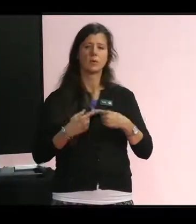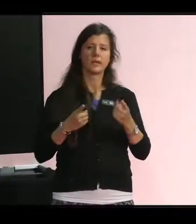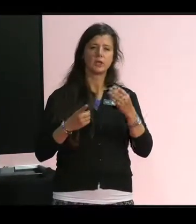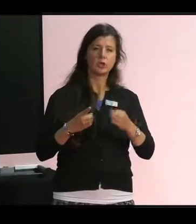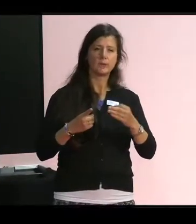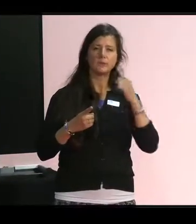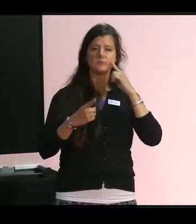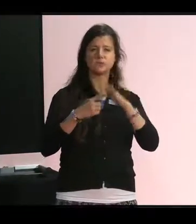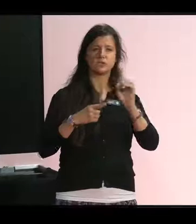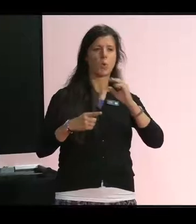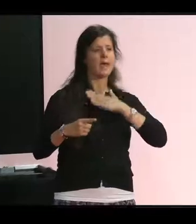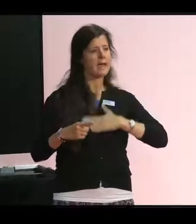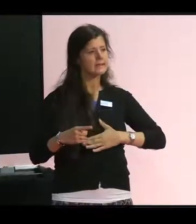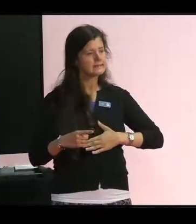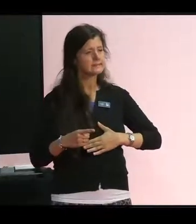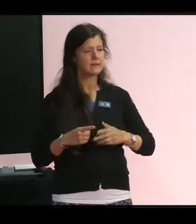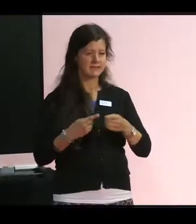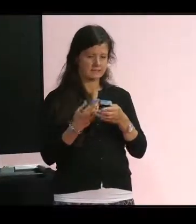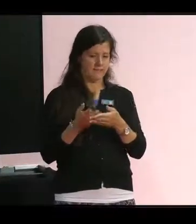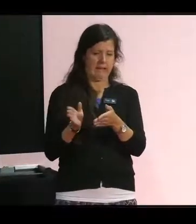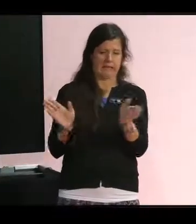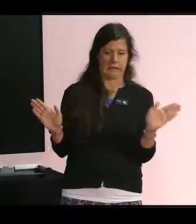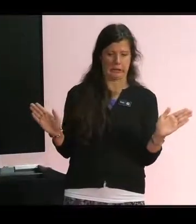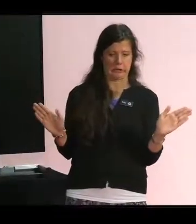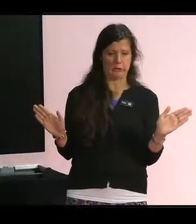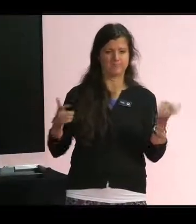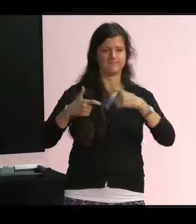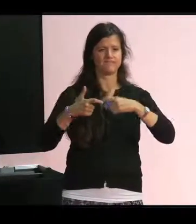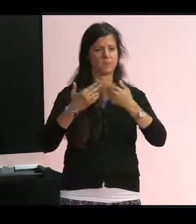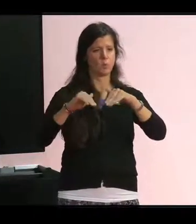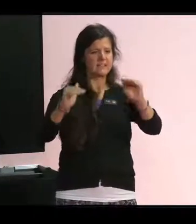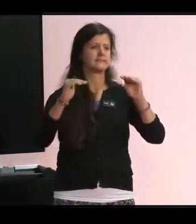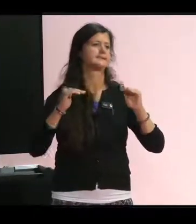psykisk ohälsa. Så det här spektrumet av personer med funktionsnedsättning är otroligt brett.